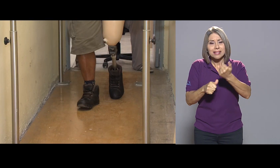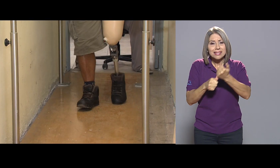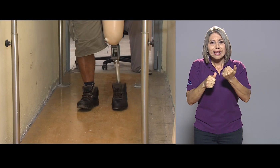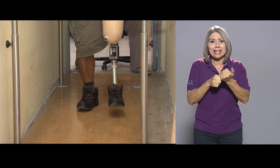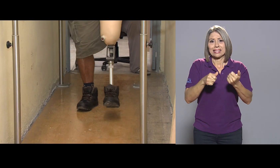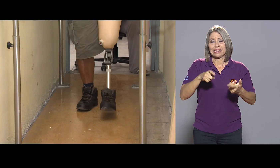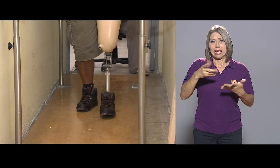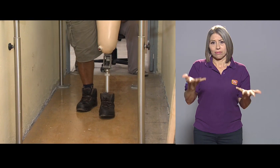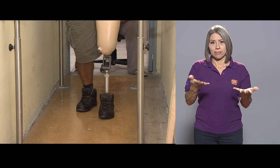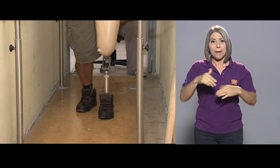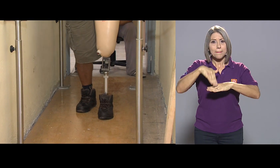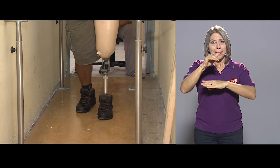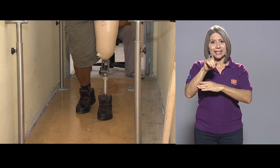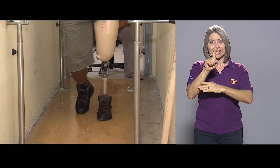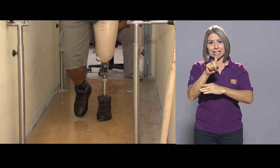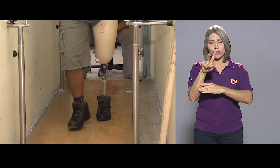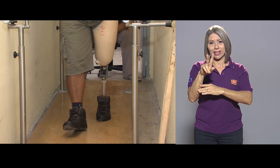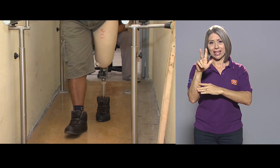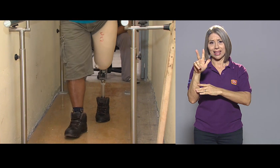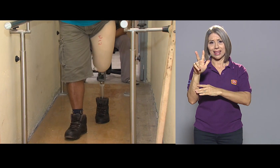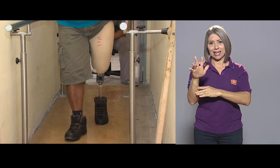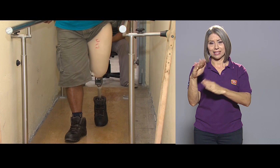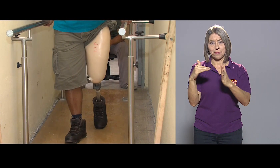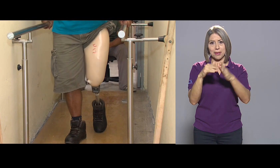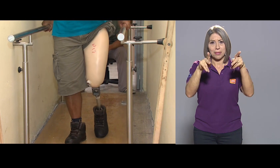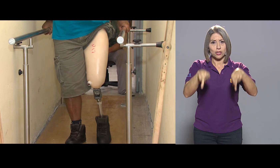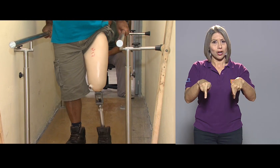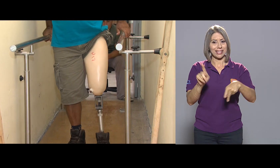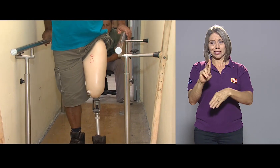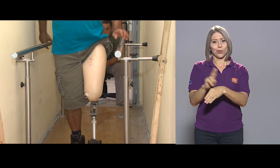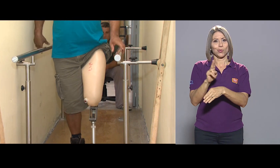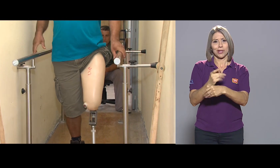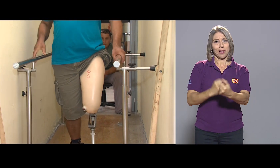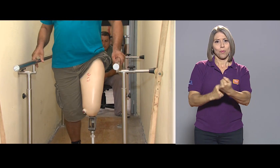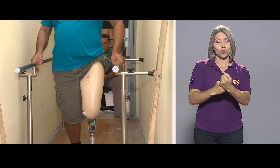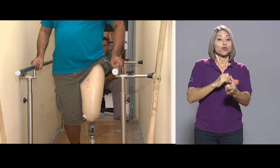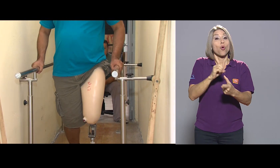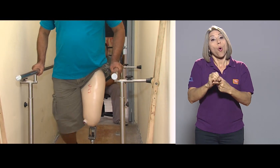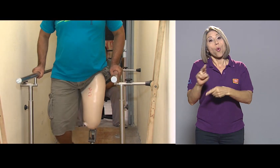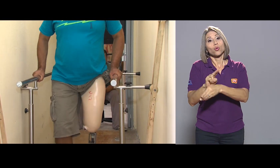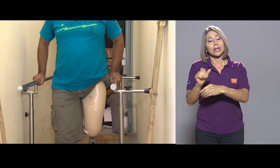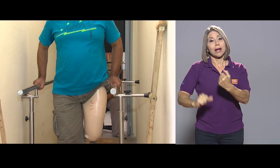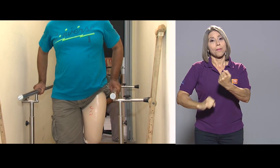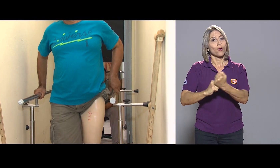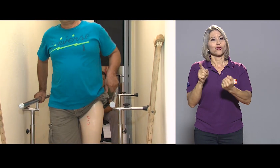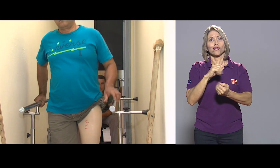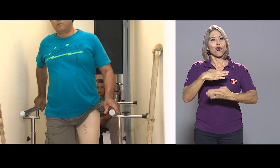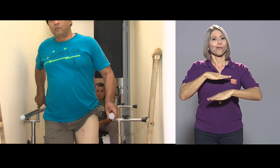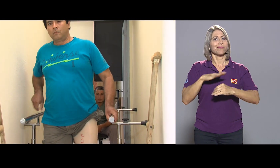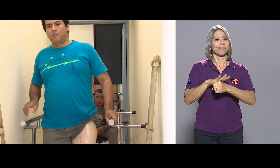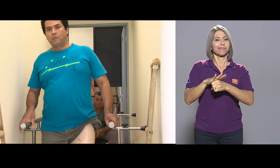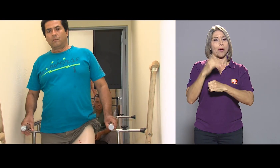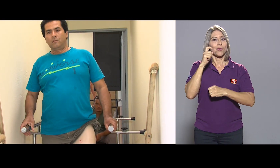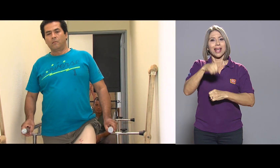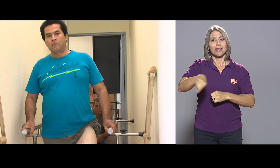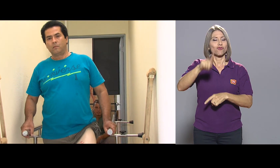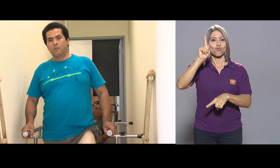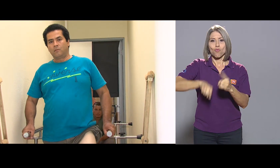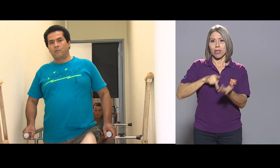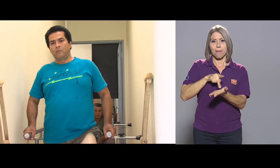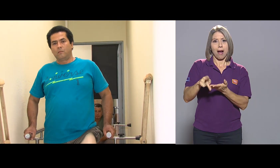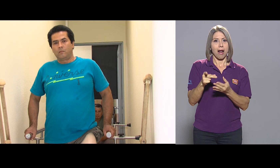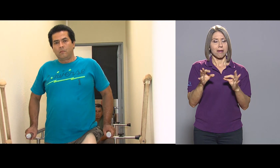de 123,000 personas no usan esos apoyos o bien usan unos que les son insuficientes porque no puedan pagar